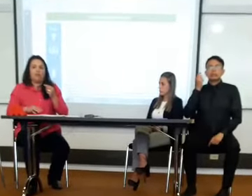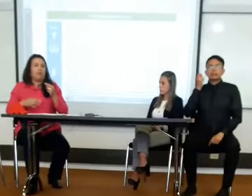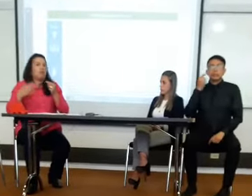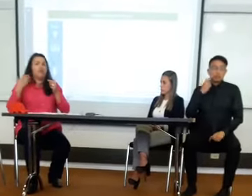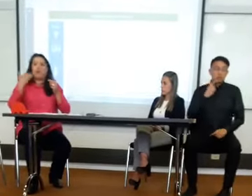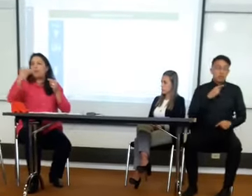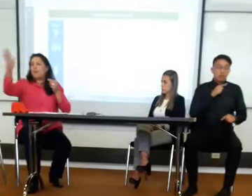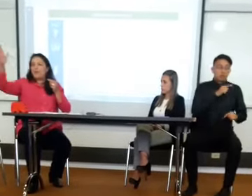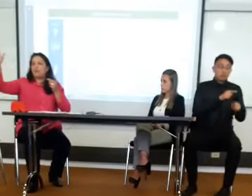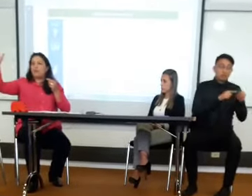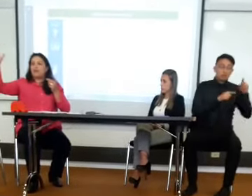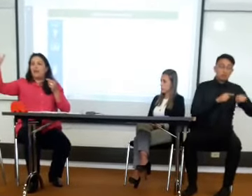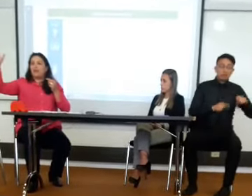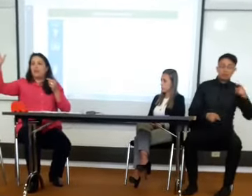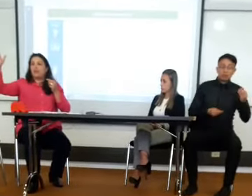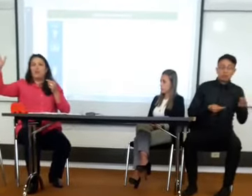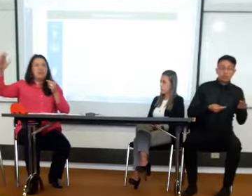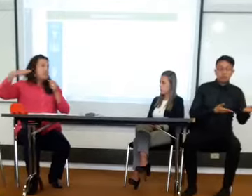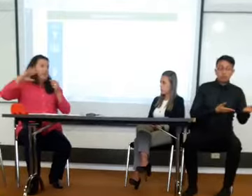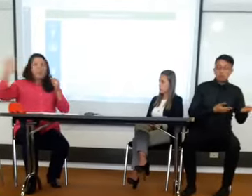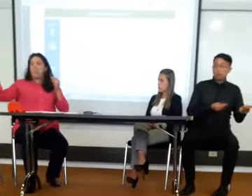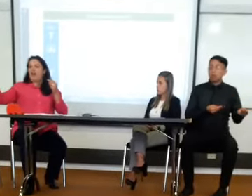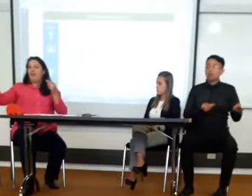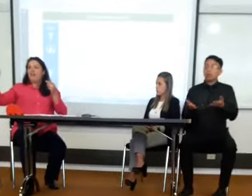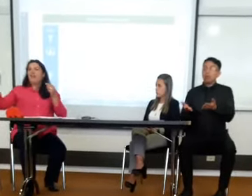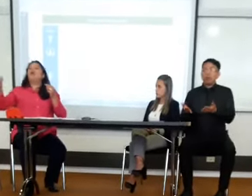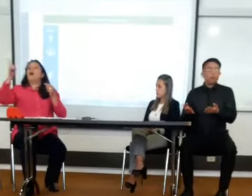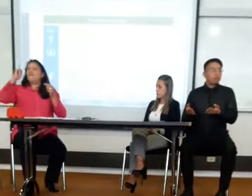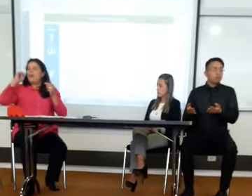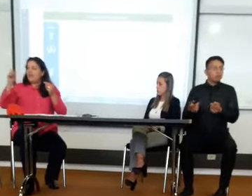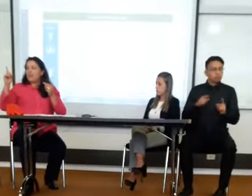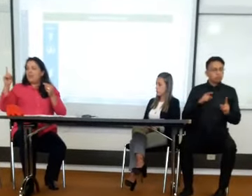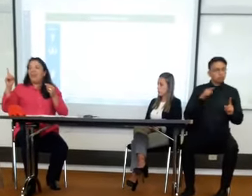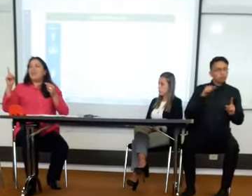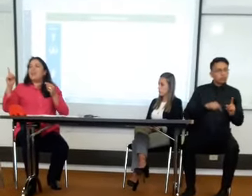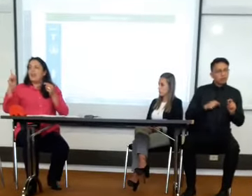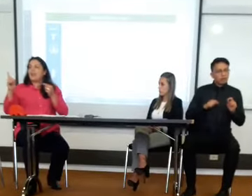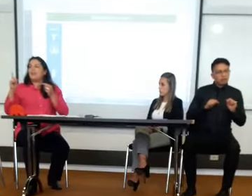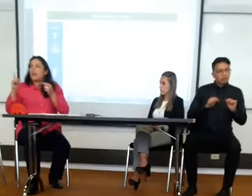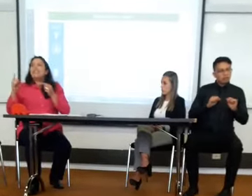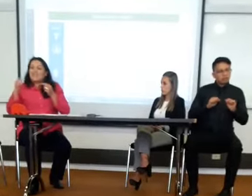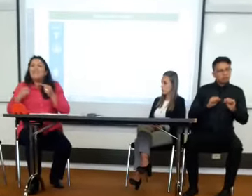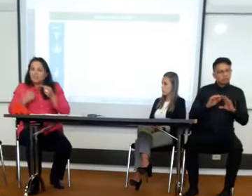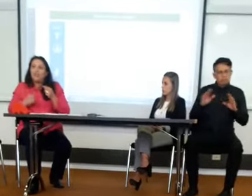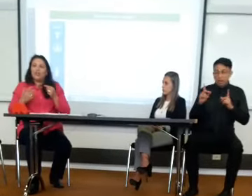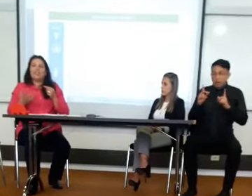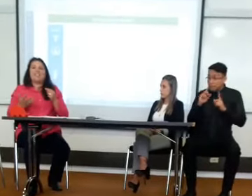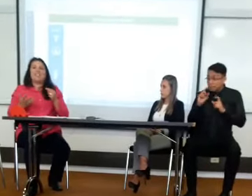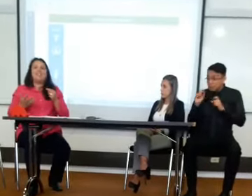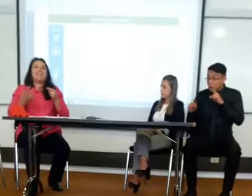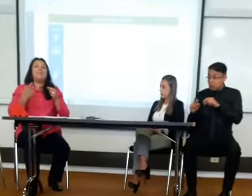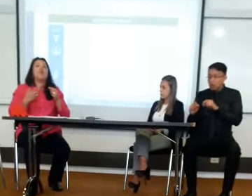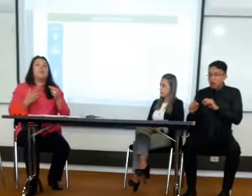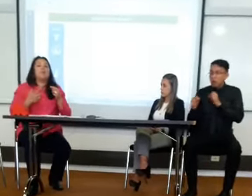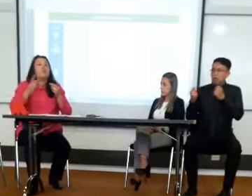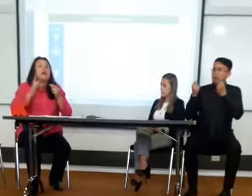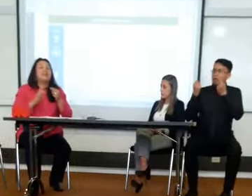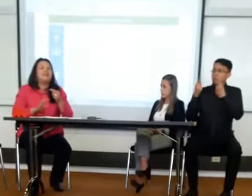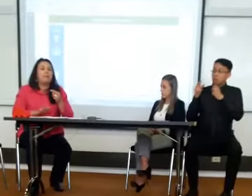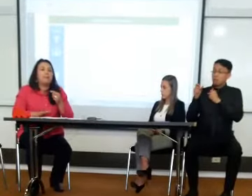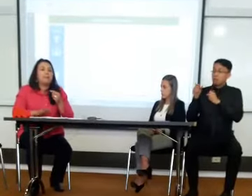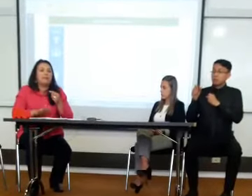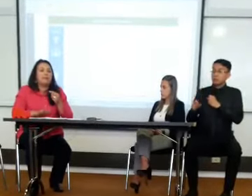la información. Yo no solamente le suministré la información y ya, no, verifique que la persona entendió lo que se le está diciendo y